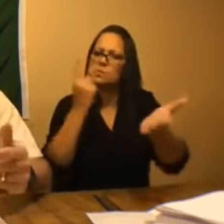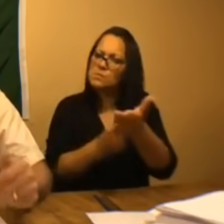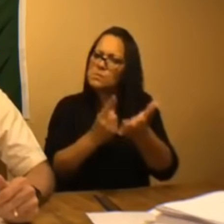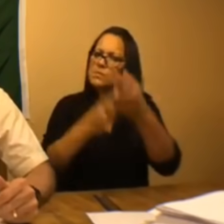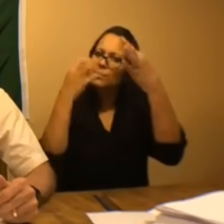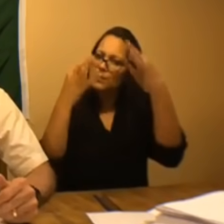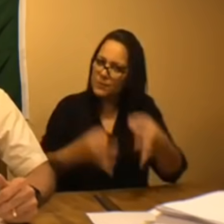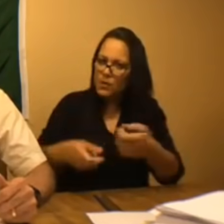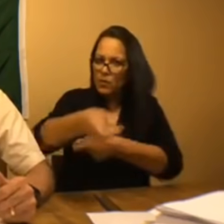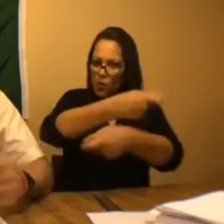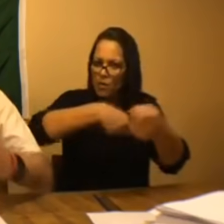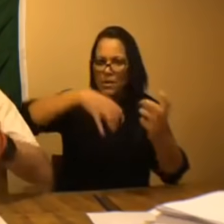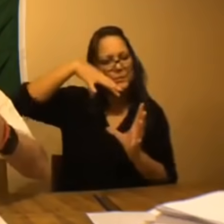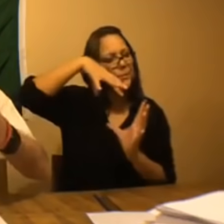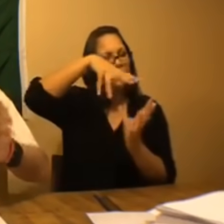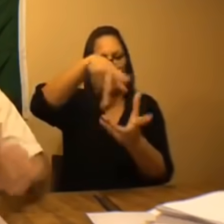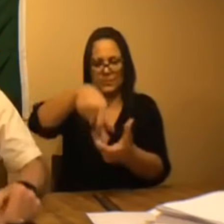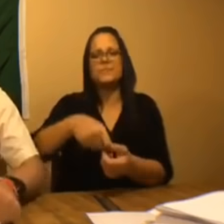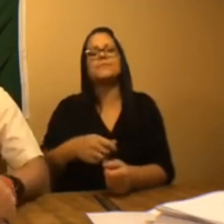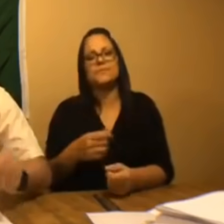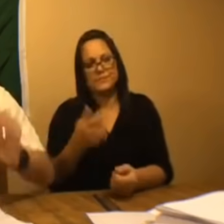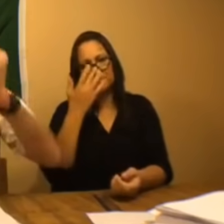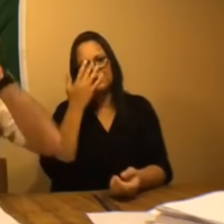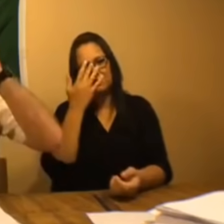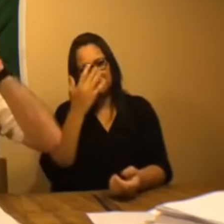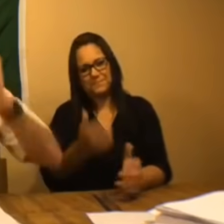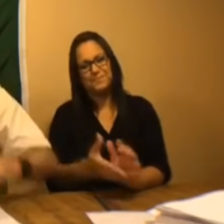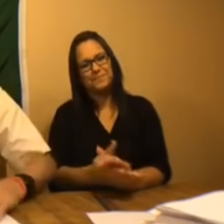para fazermos esse comércio com o mundo todo. Pessoal,